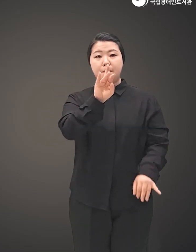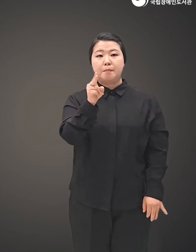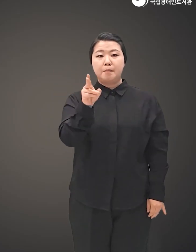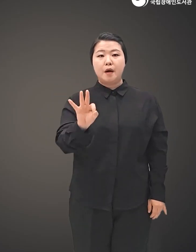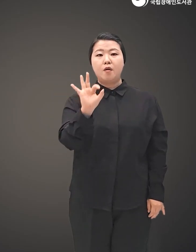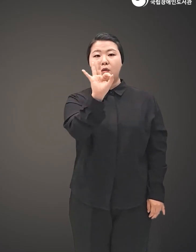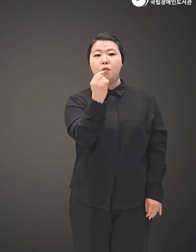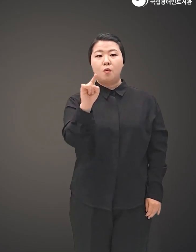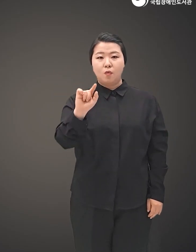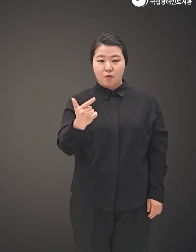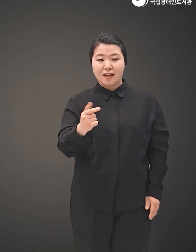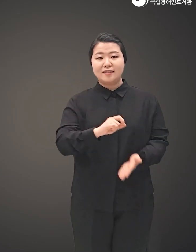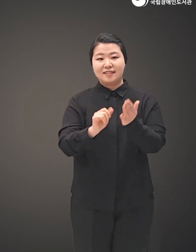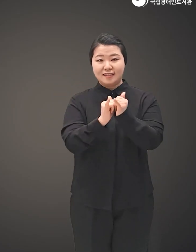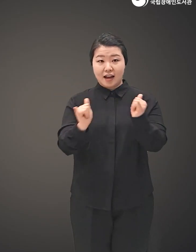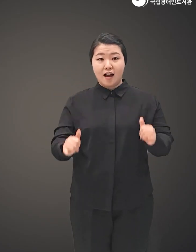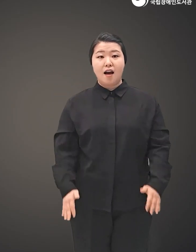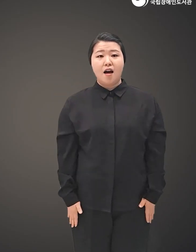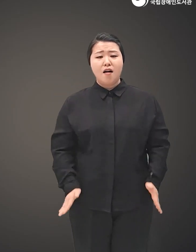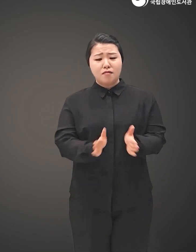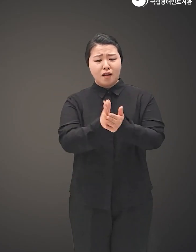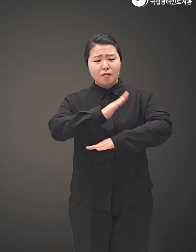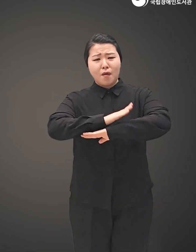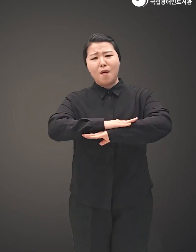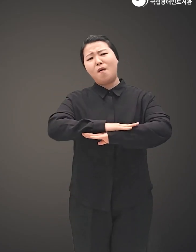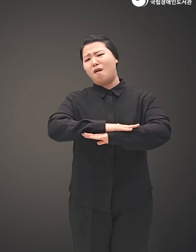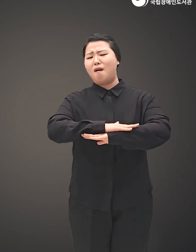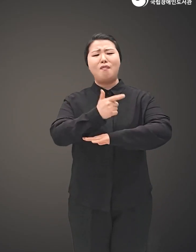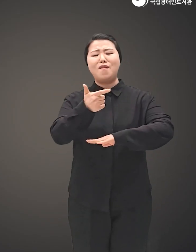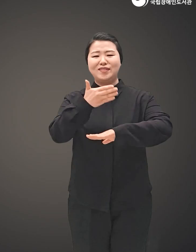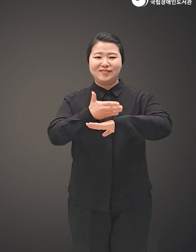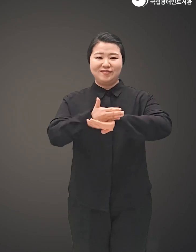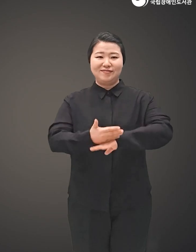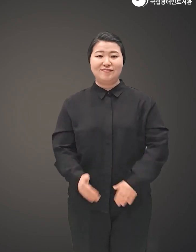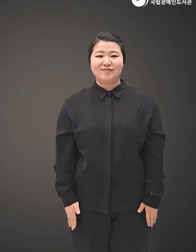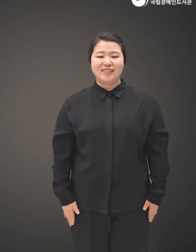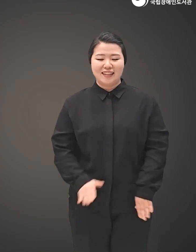저자 오문오답. 책이 진짜 잘 나왔어요. 감사합니다.